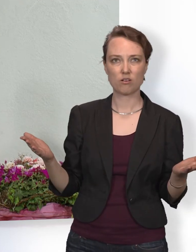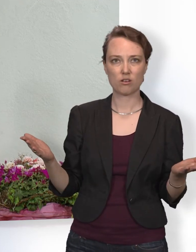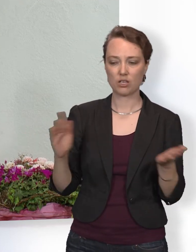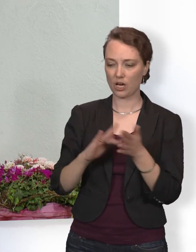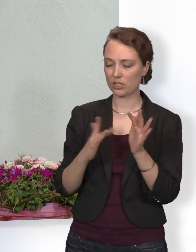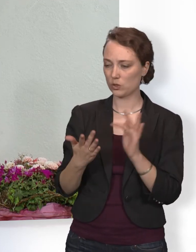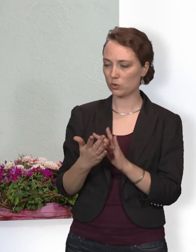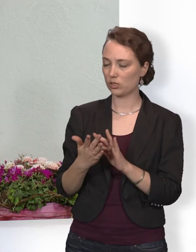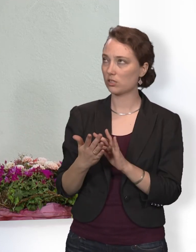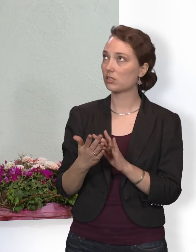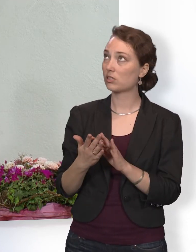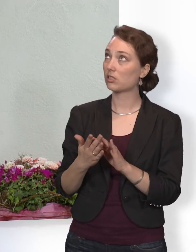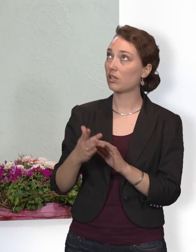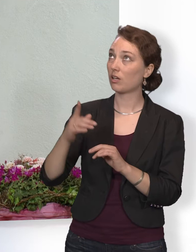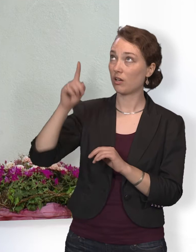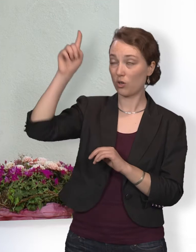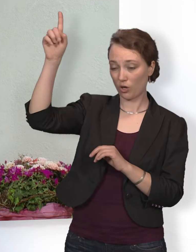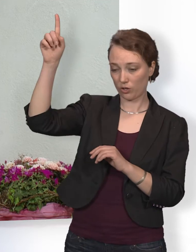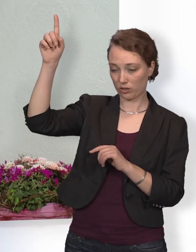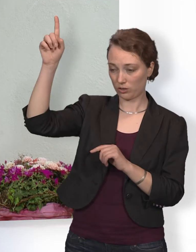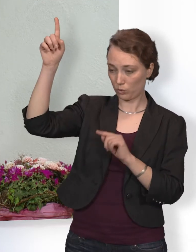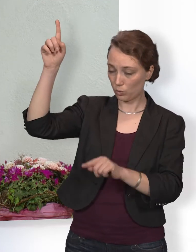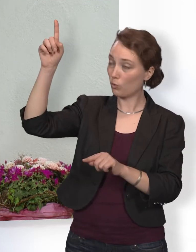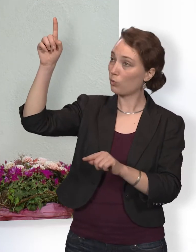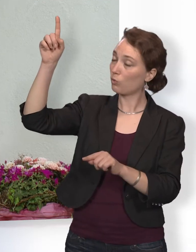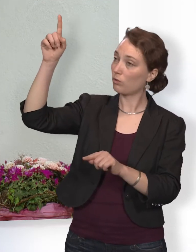Jesus hat sich zwischen Gott und dich gestellt. Nichts,